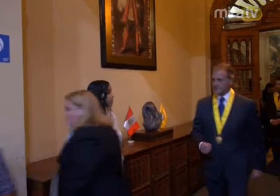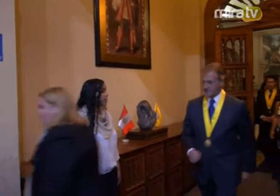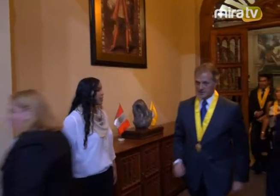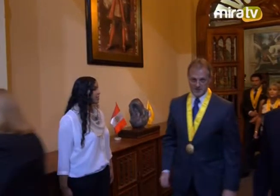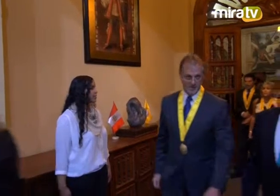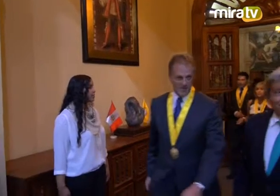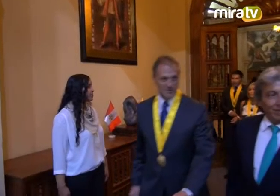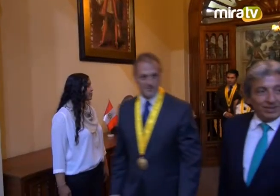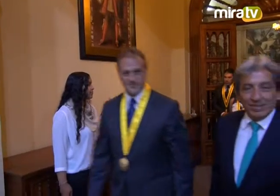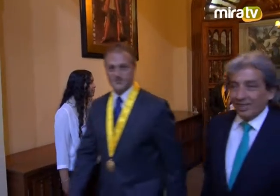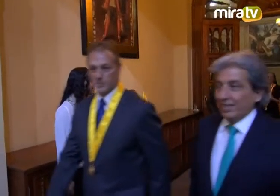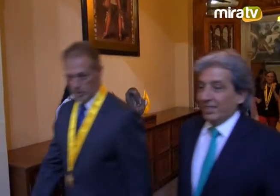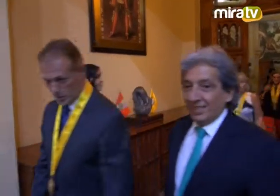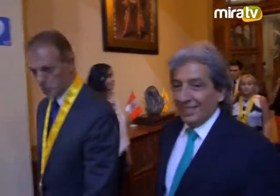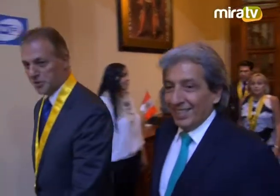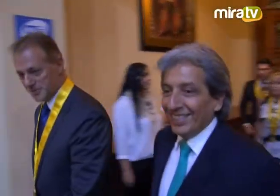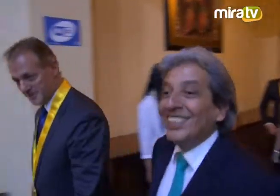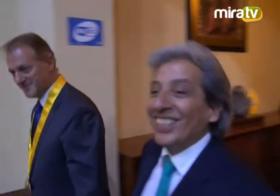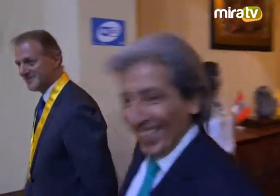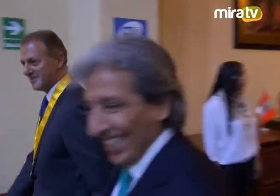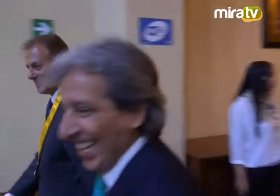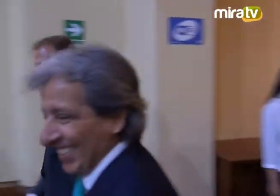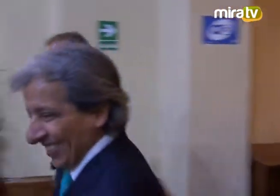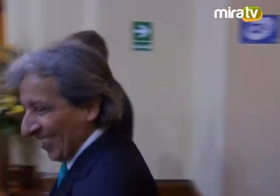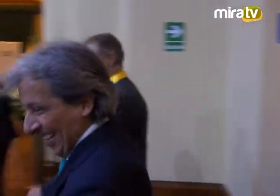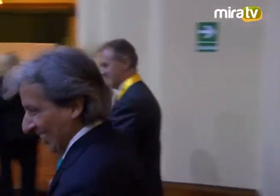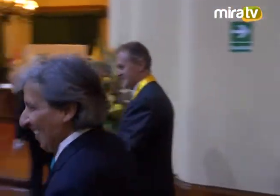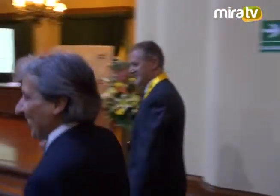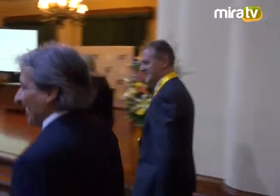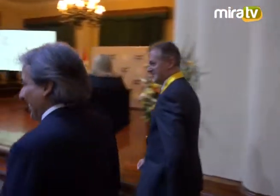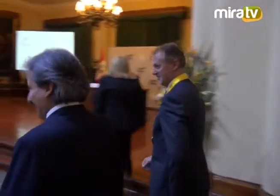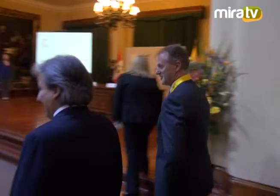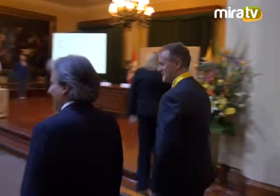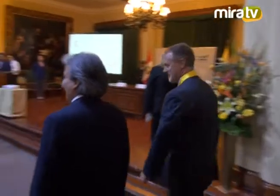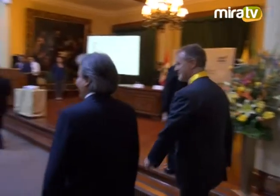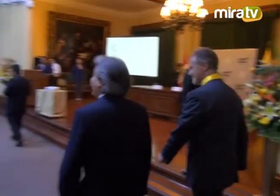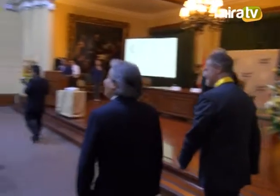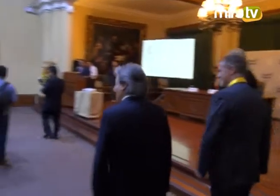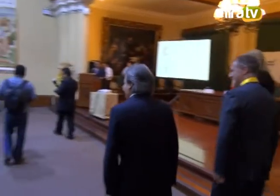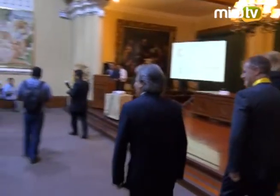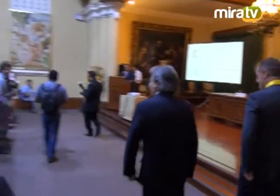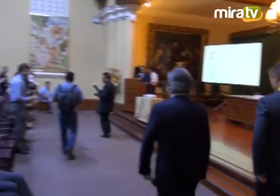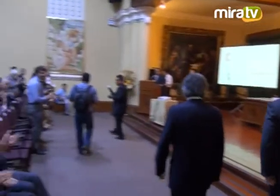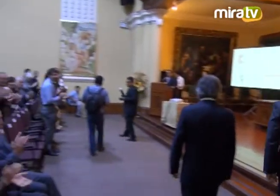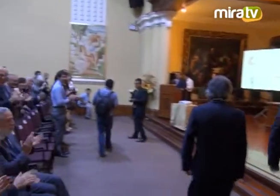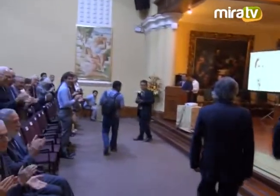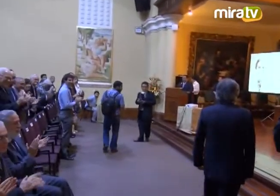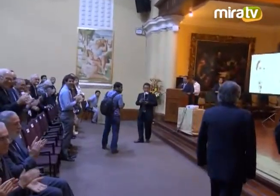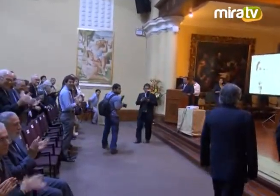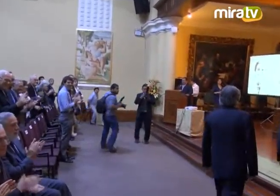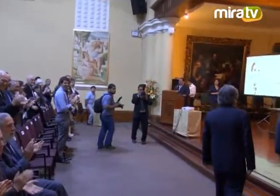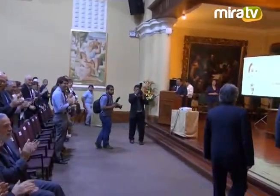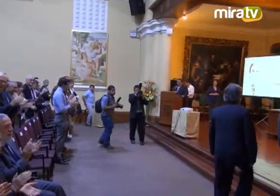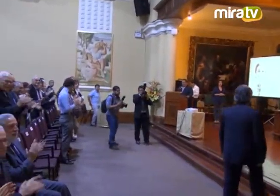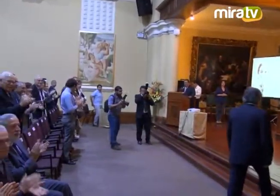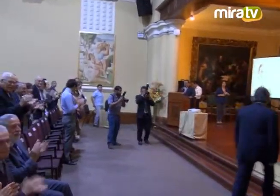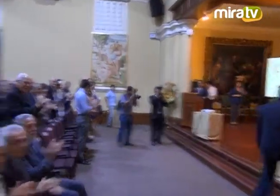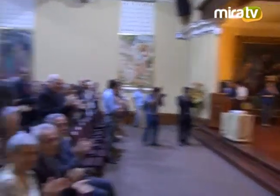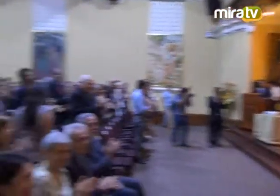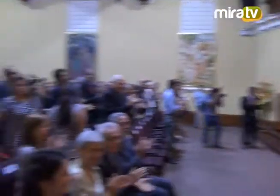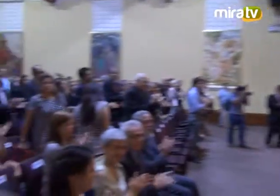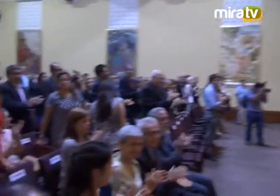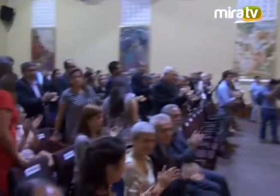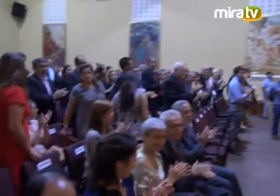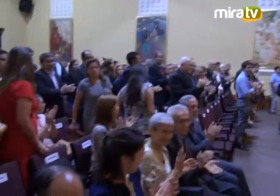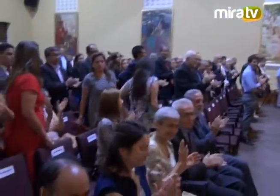Hace su ingreso el doctor Jorge Muñoz Wells, alcalde de Miraflores, y el señor Manuel Pulgar Vidal Otálora, ministro de Estado en el despacho